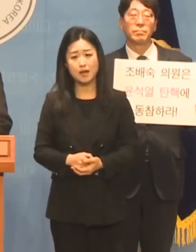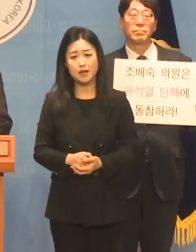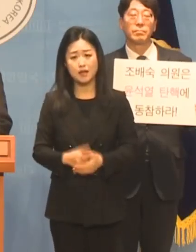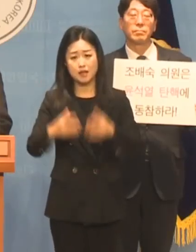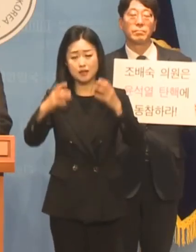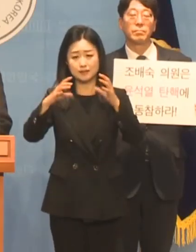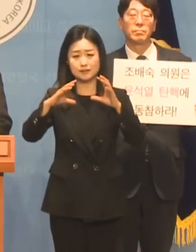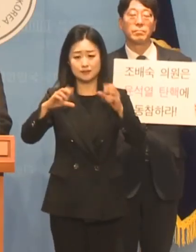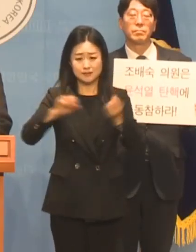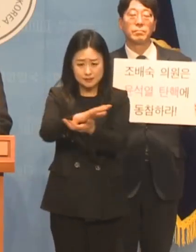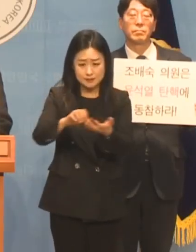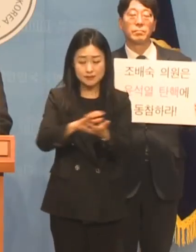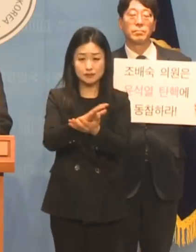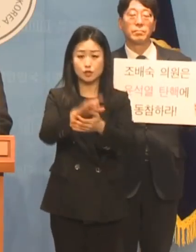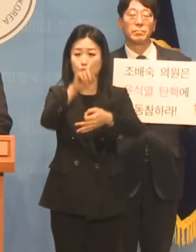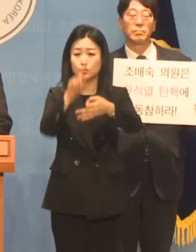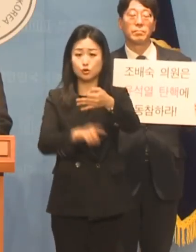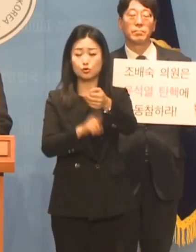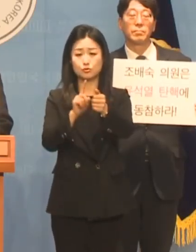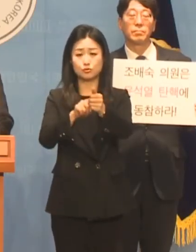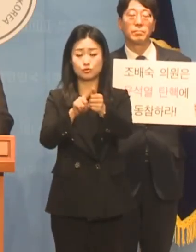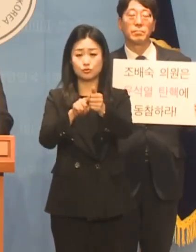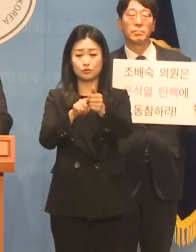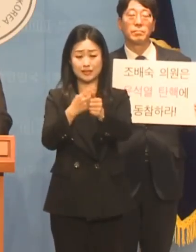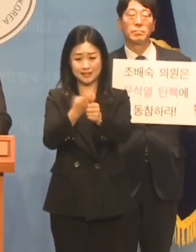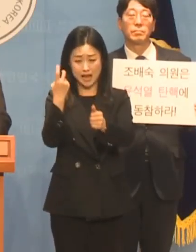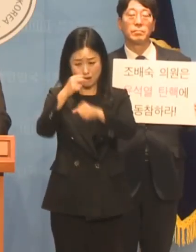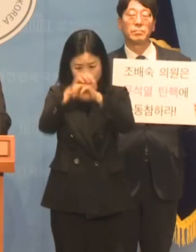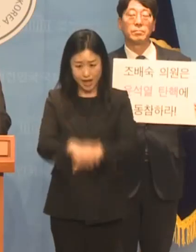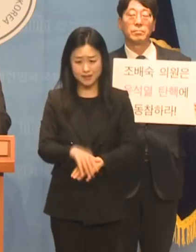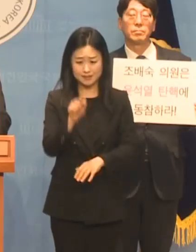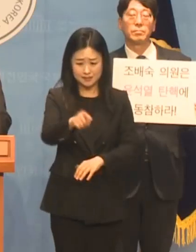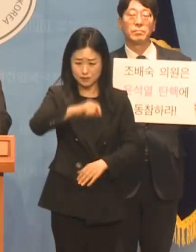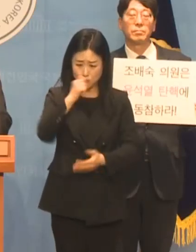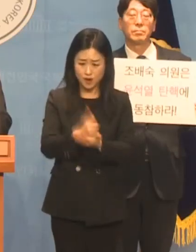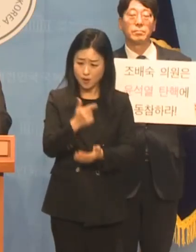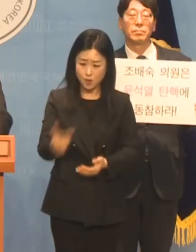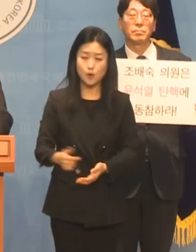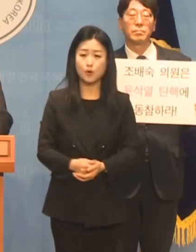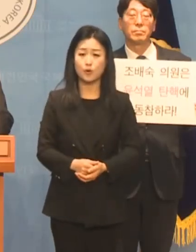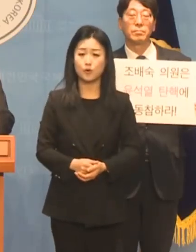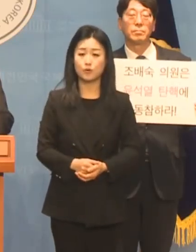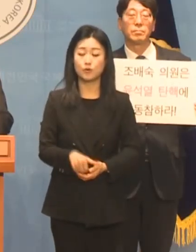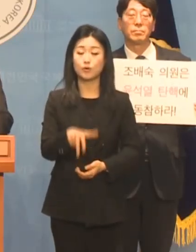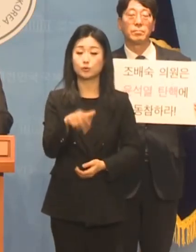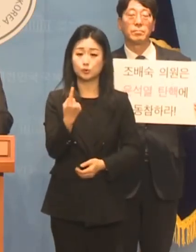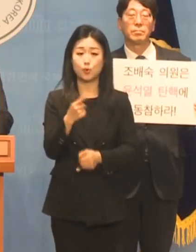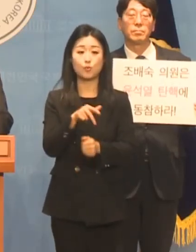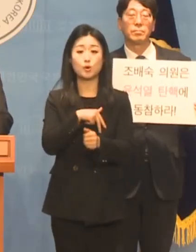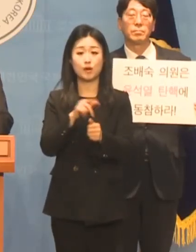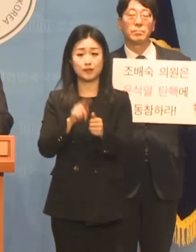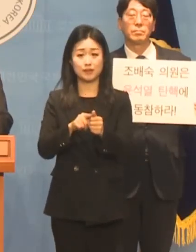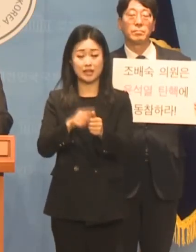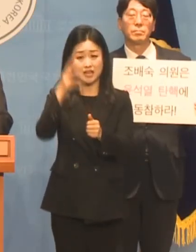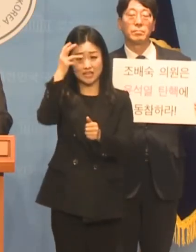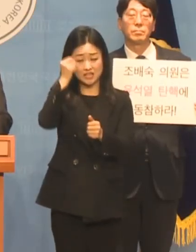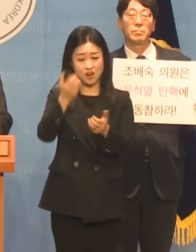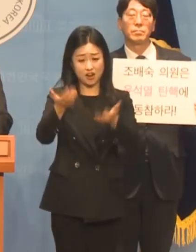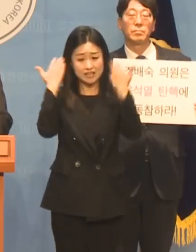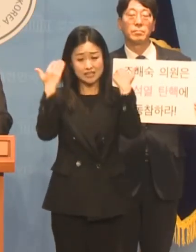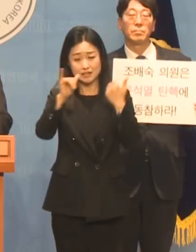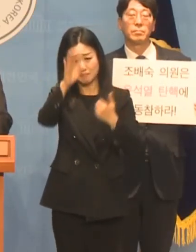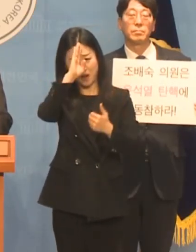국헌문란 내란 수기에 윤석열 탄핵을 무산시켰다. 조배숙 의원은 기억상실증에